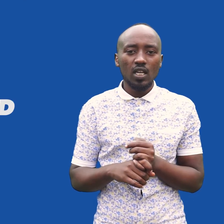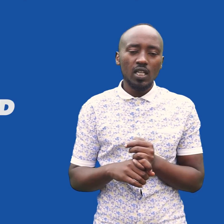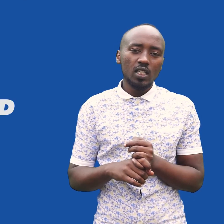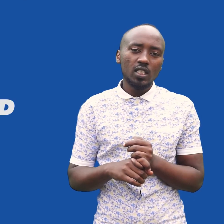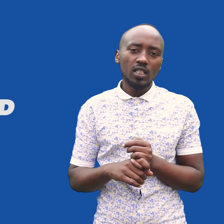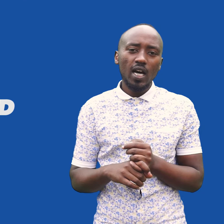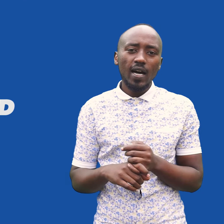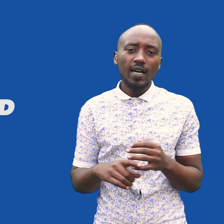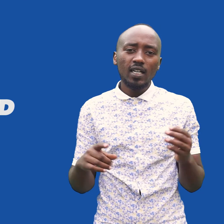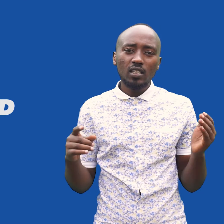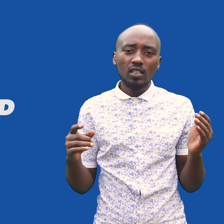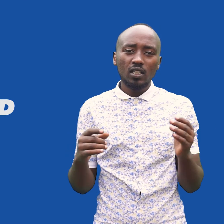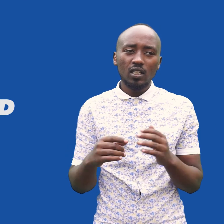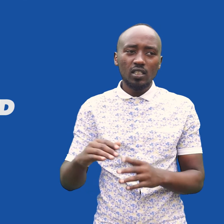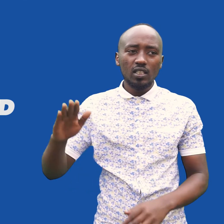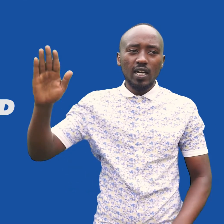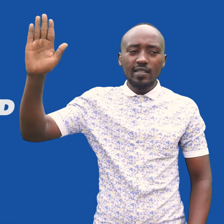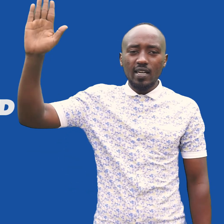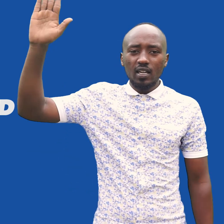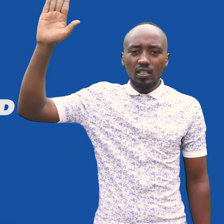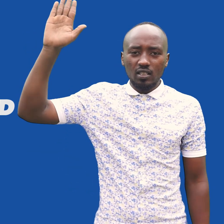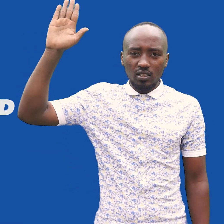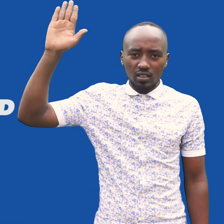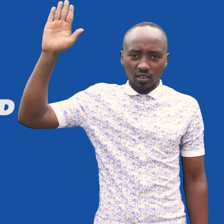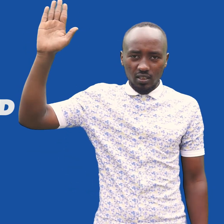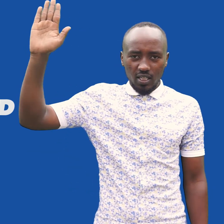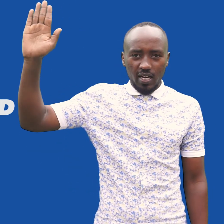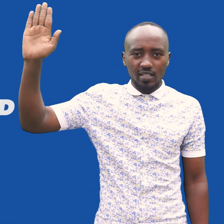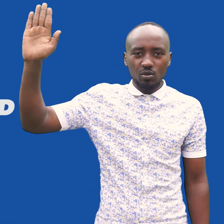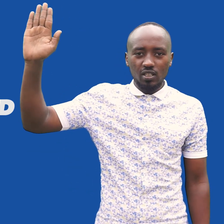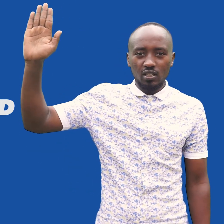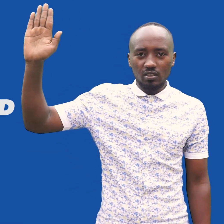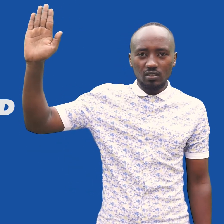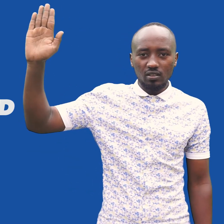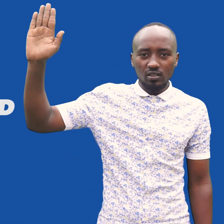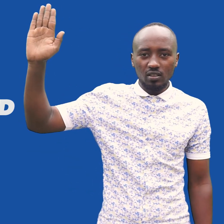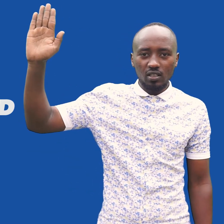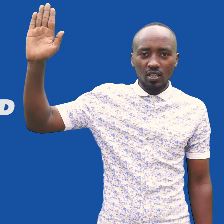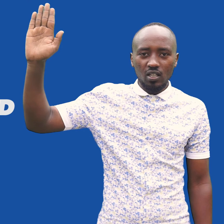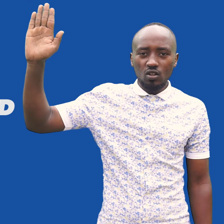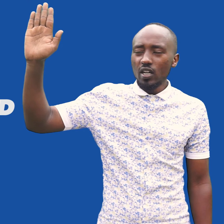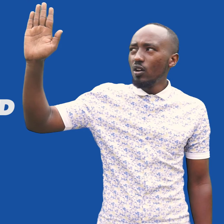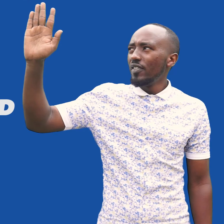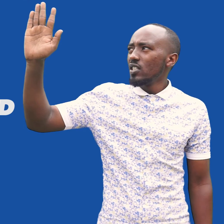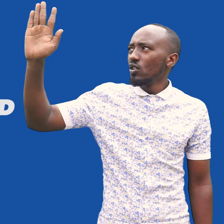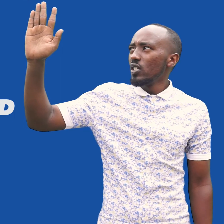Da, chiganza, jaga ze gulicha. Nooneho urafata zino noki